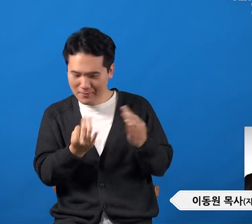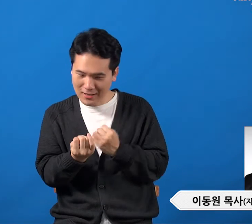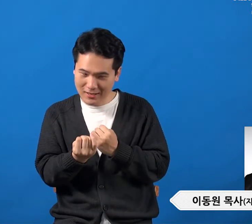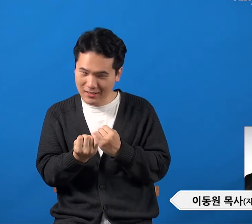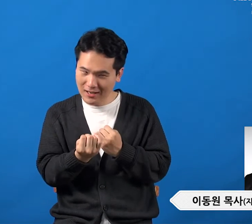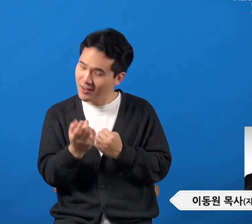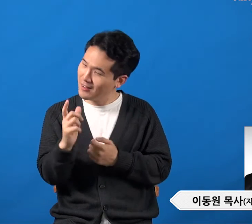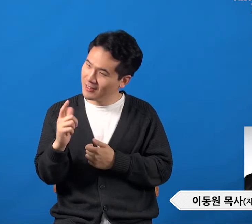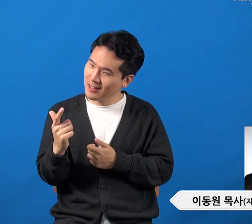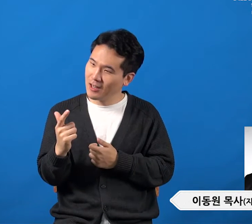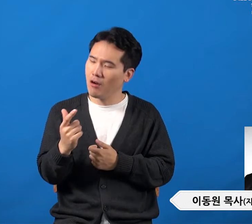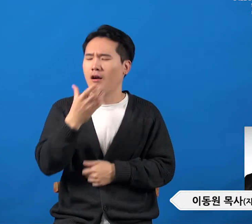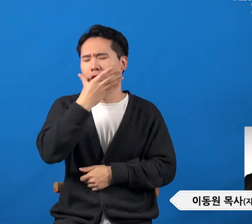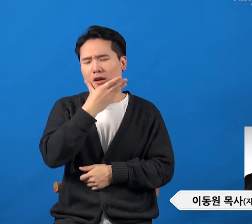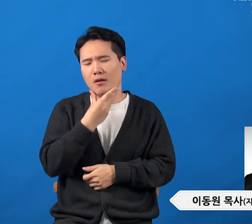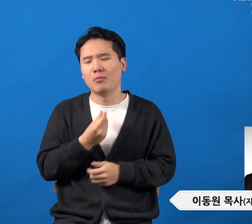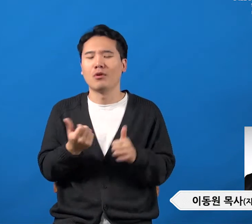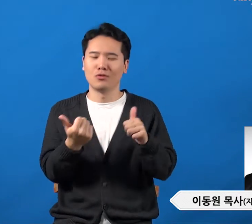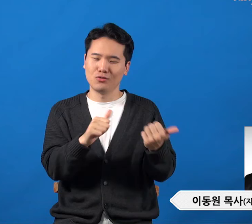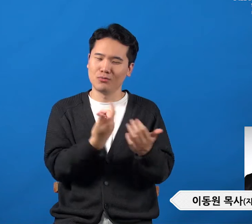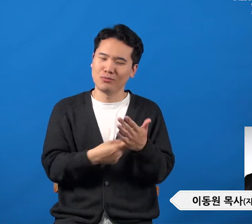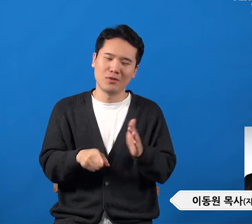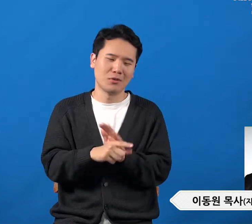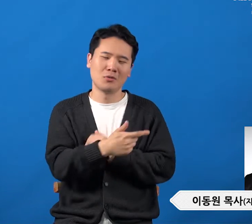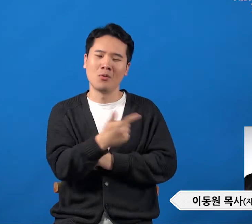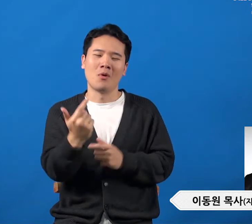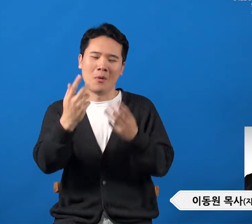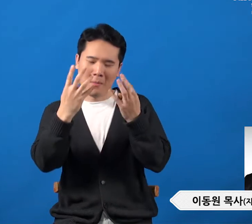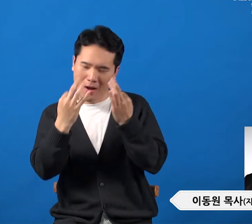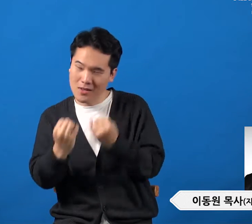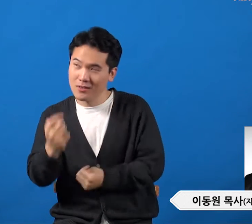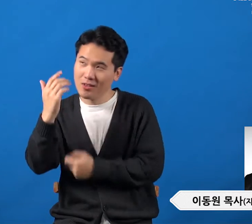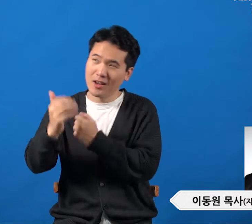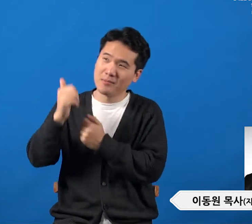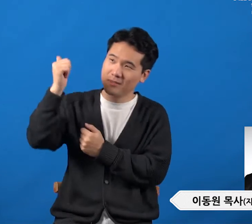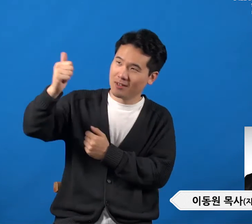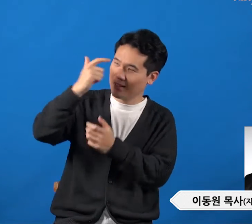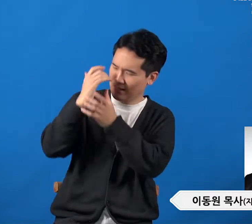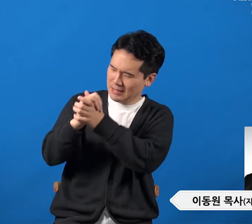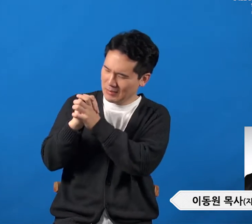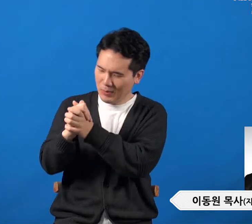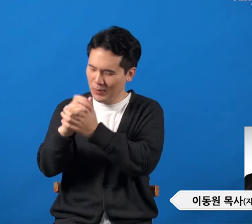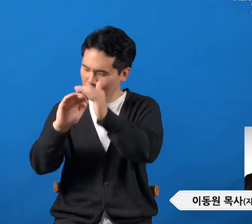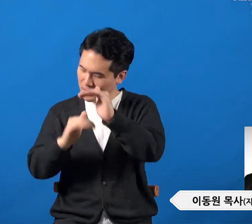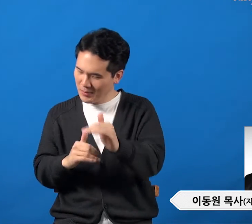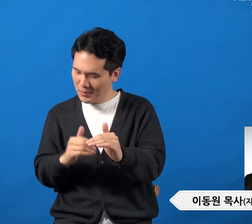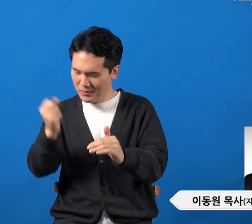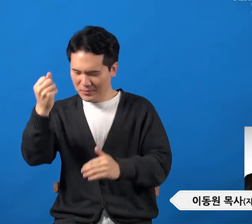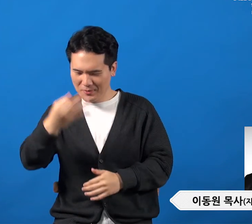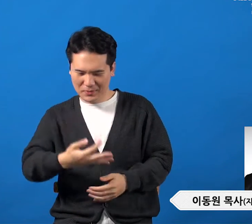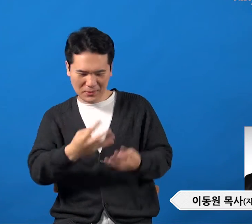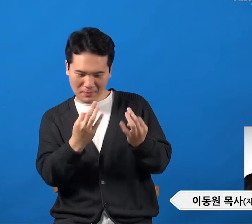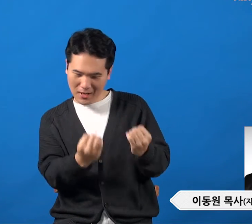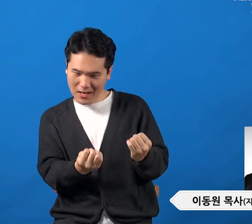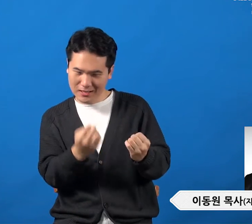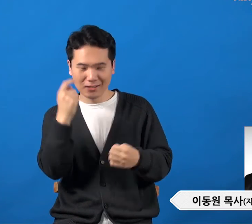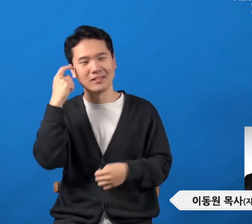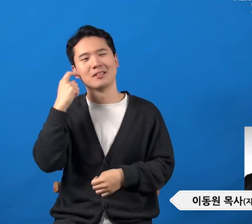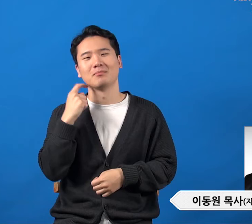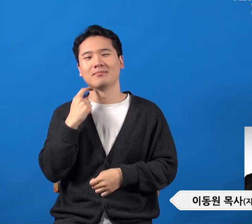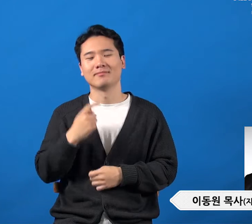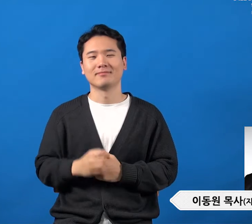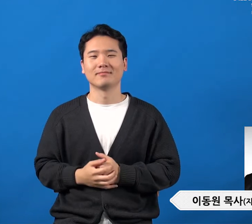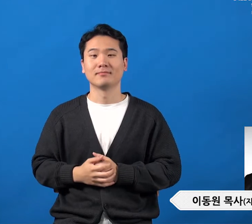네. 행복한 죽음을 위해서 너무 많은 것을 요구하는 기도의 시가 아닐까라는